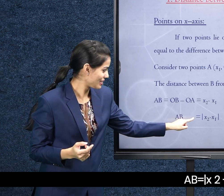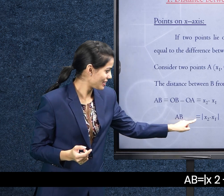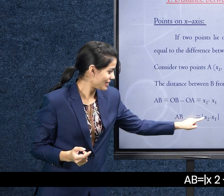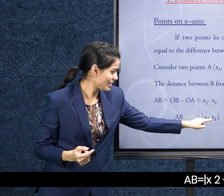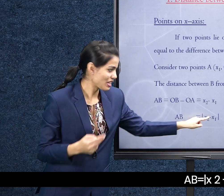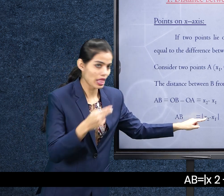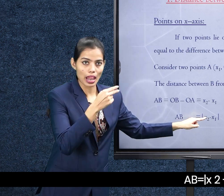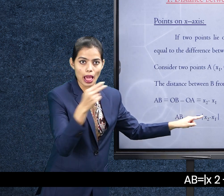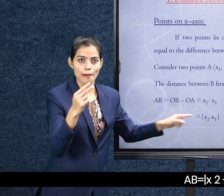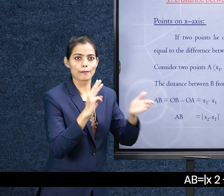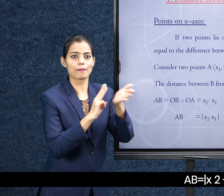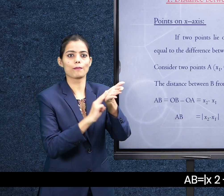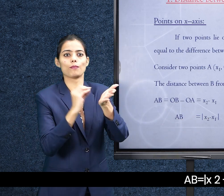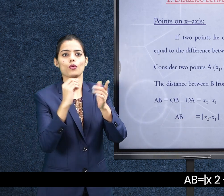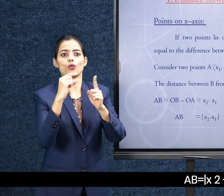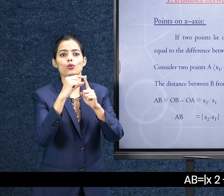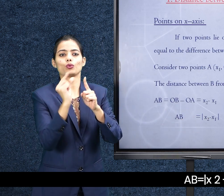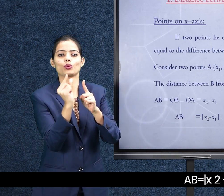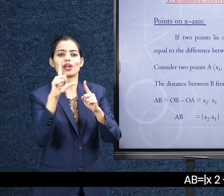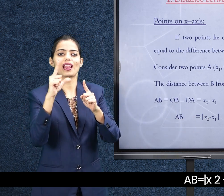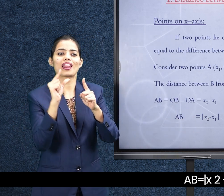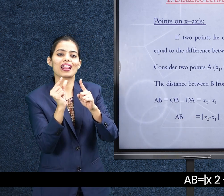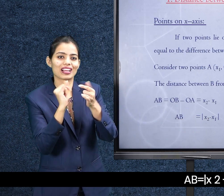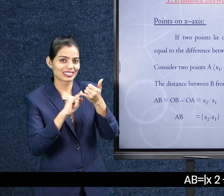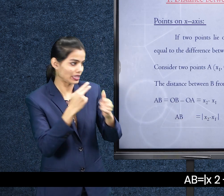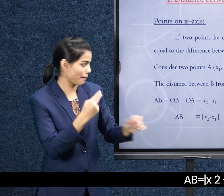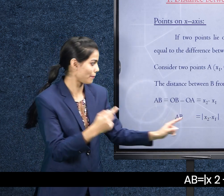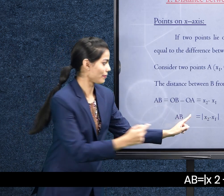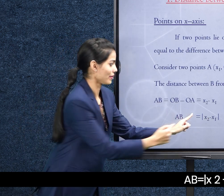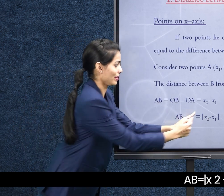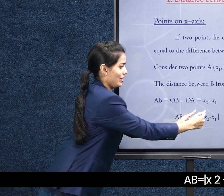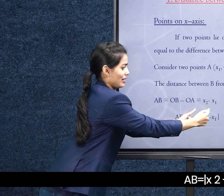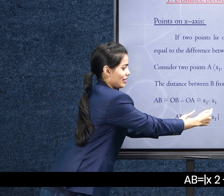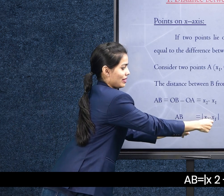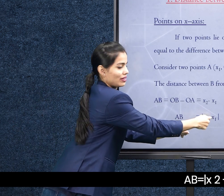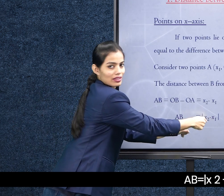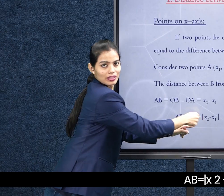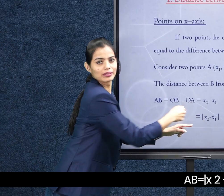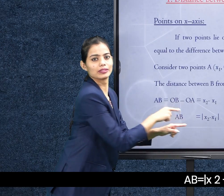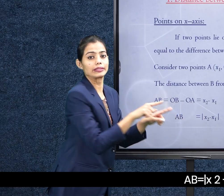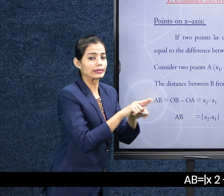அணிக்கோவை எக்ஸ் கீழிலக்கு 2 கழித்தல் எக்ஸ் கீழிலக்கு 1.